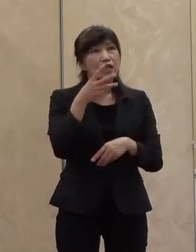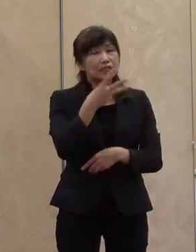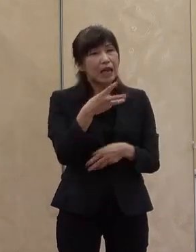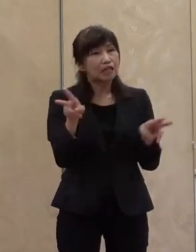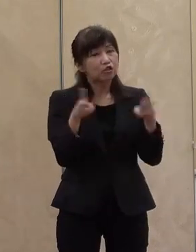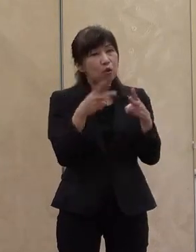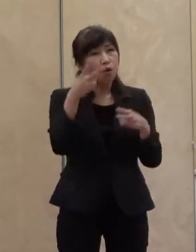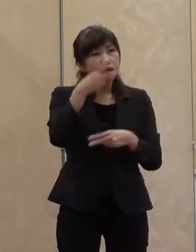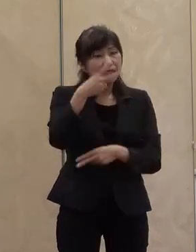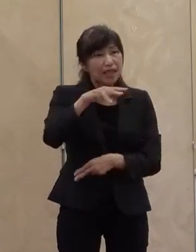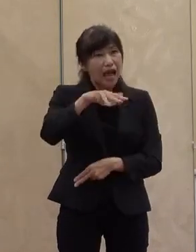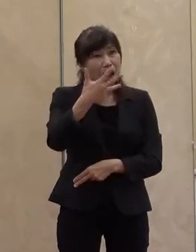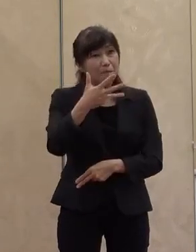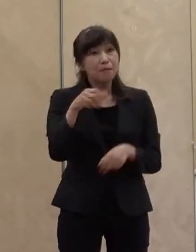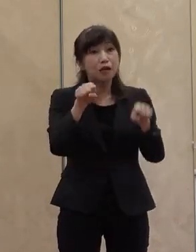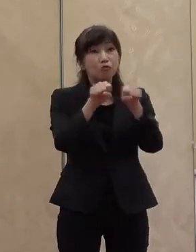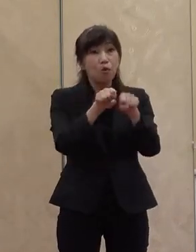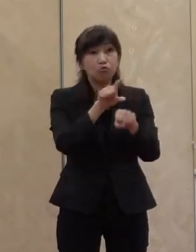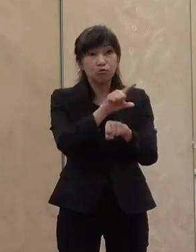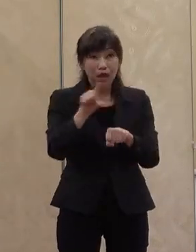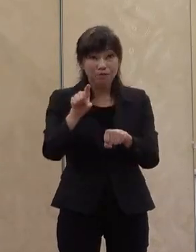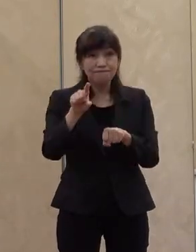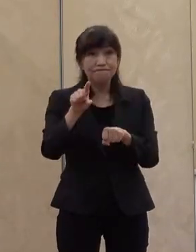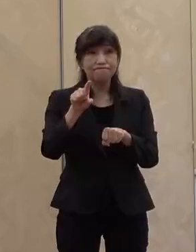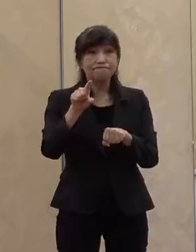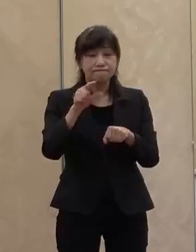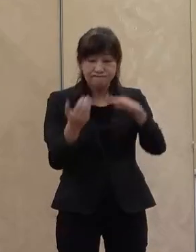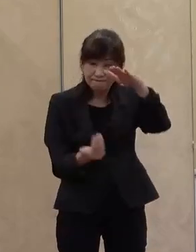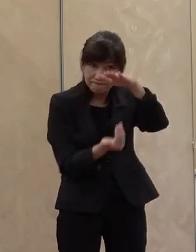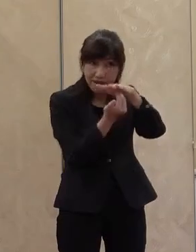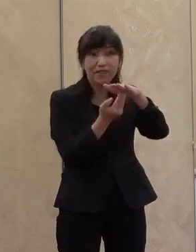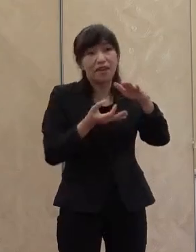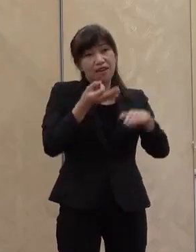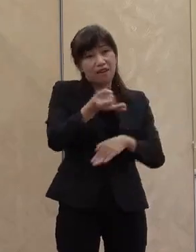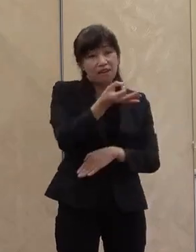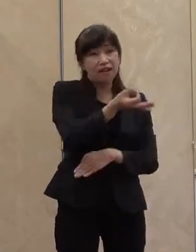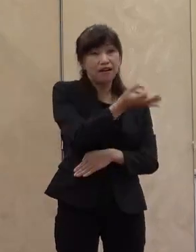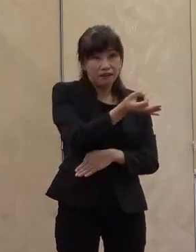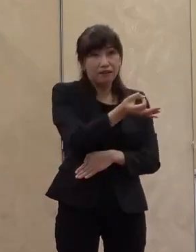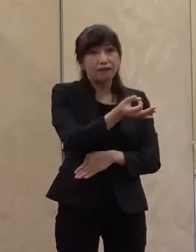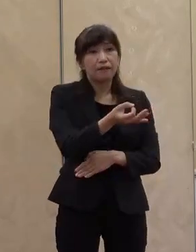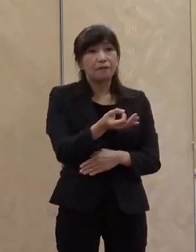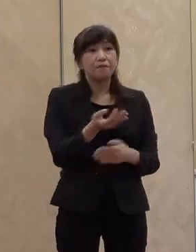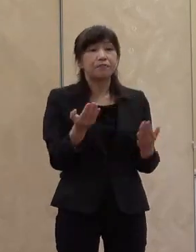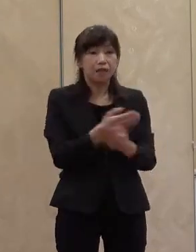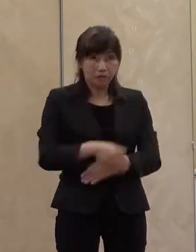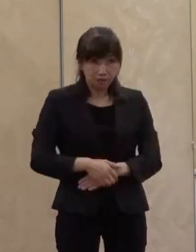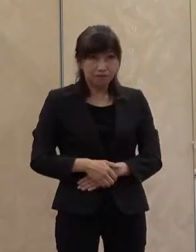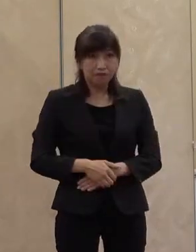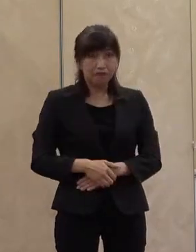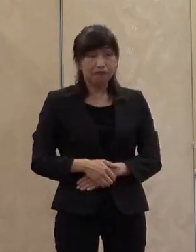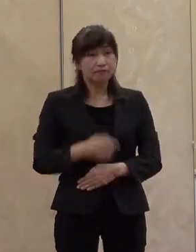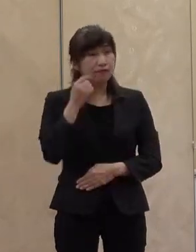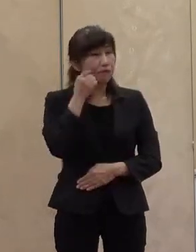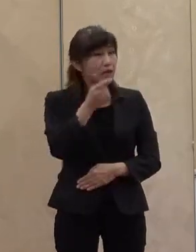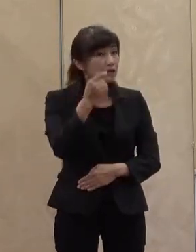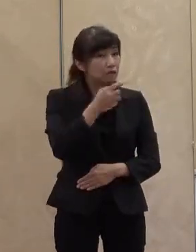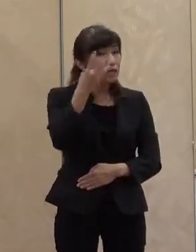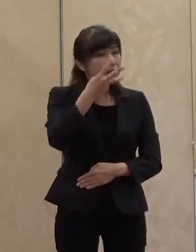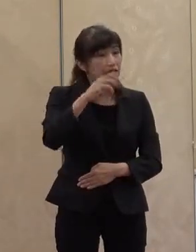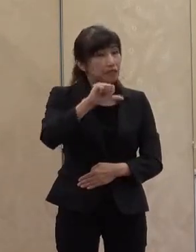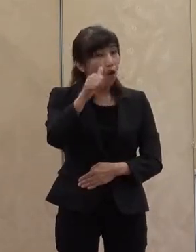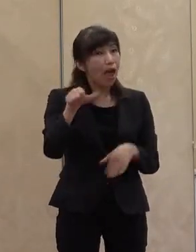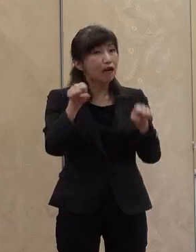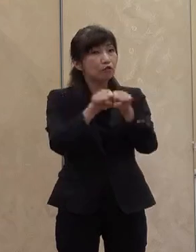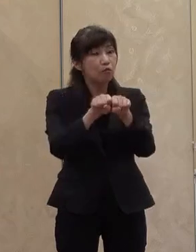2800億円3兆3千億円の融資枠を確保いたします。毎月3500億円分の融資枠を